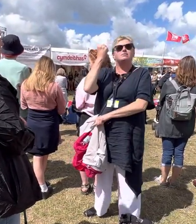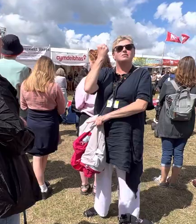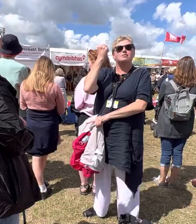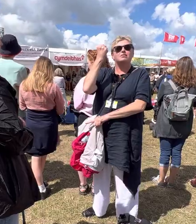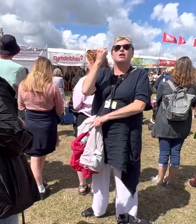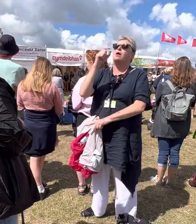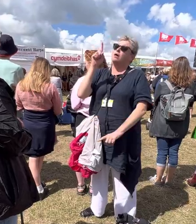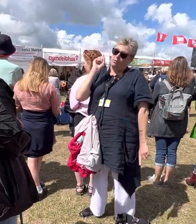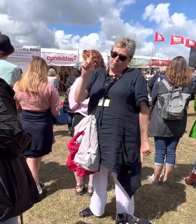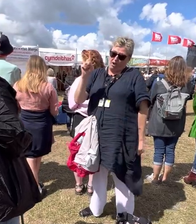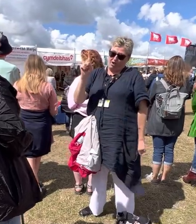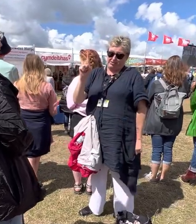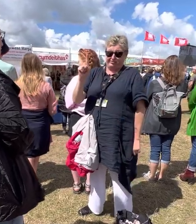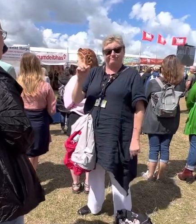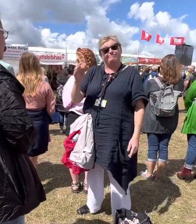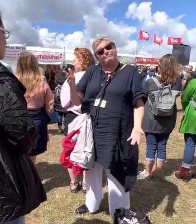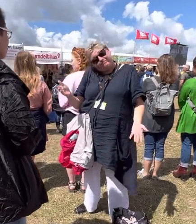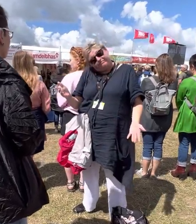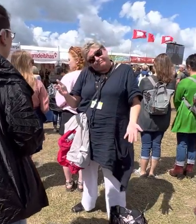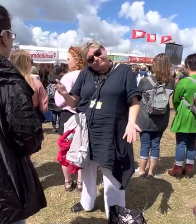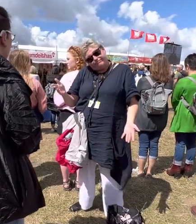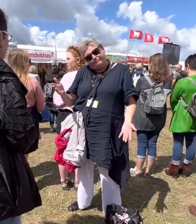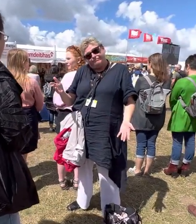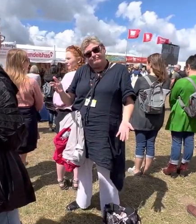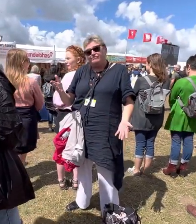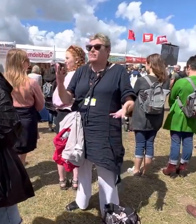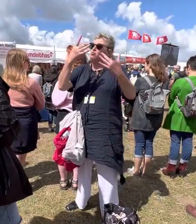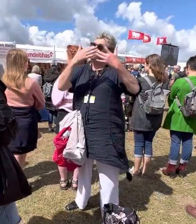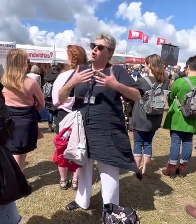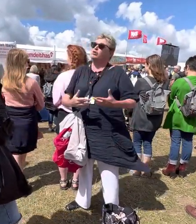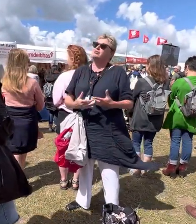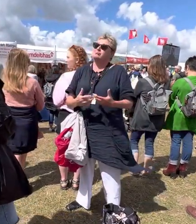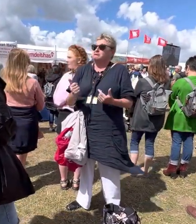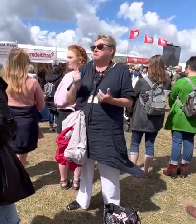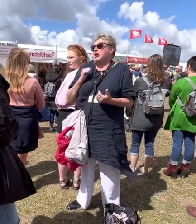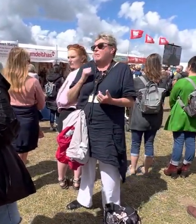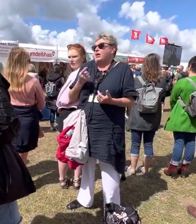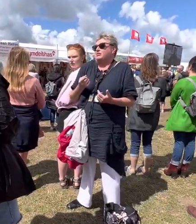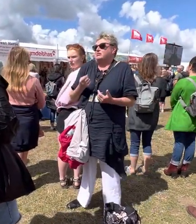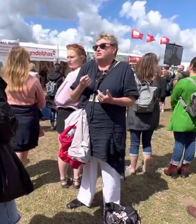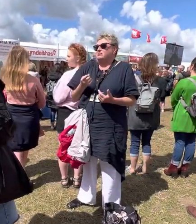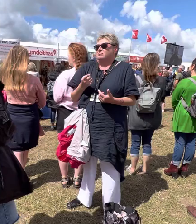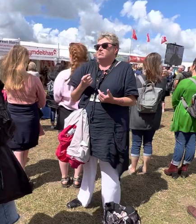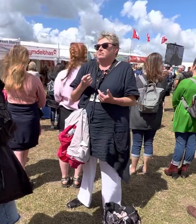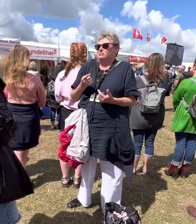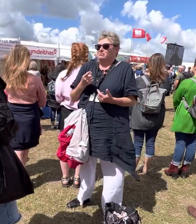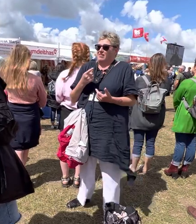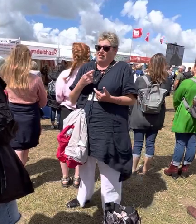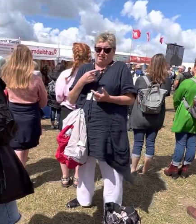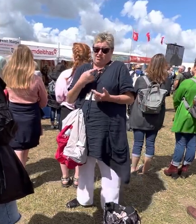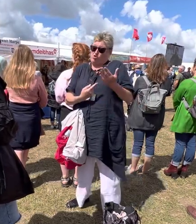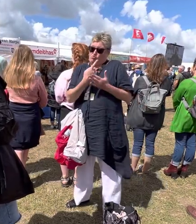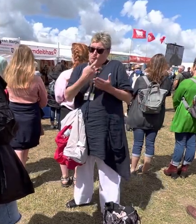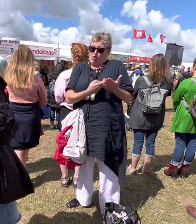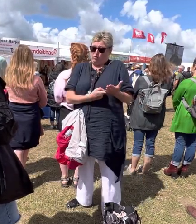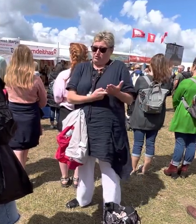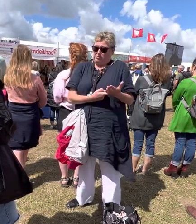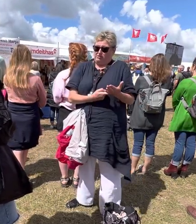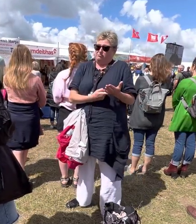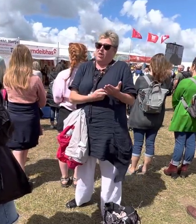Ond, serch hynny, canlyniad tebygol cyflwyno'r mesurau newydd hyn fydd lleihau'r cynnydd